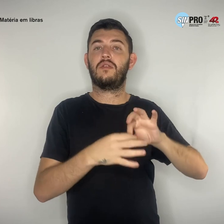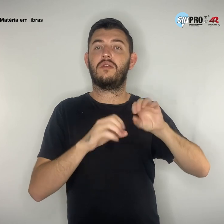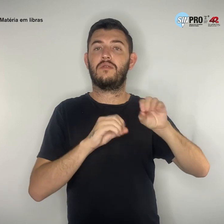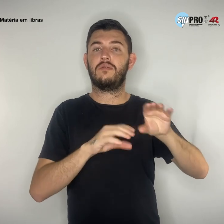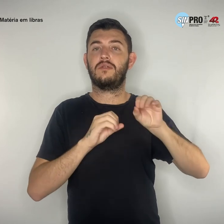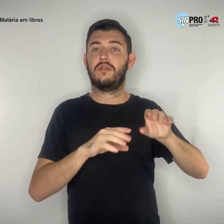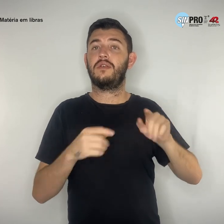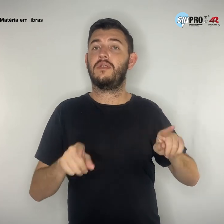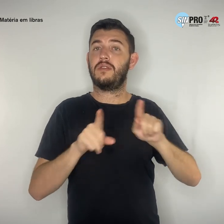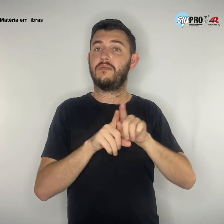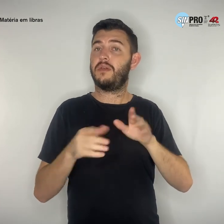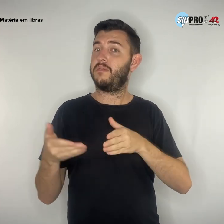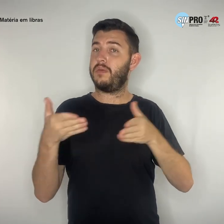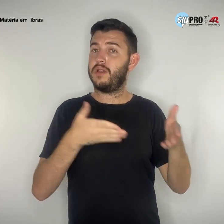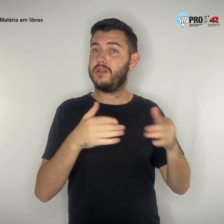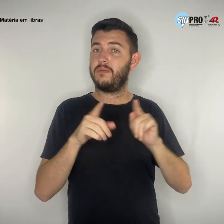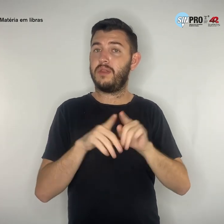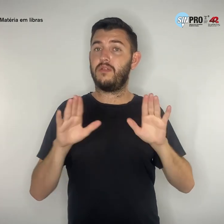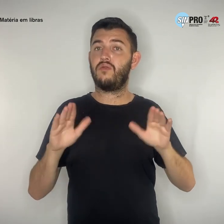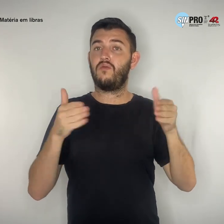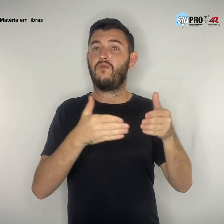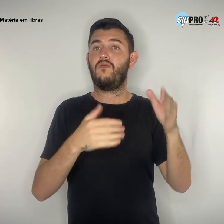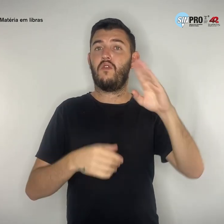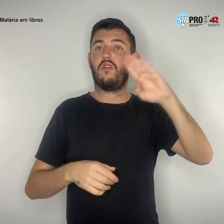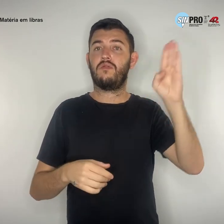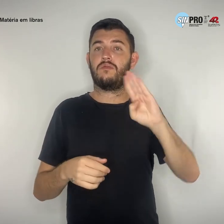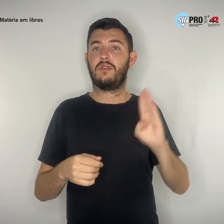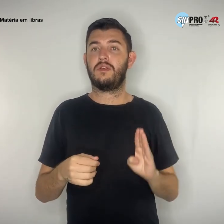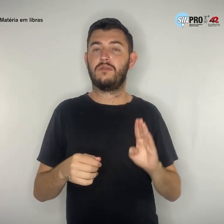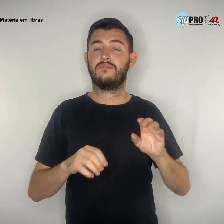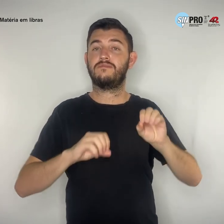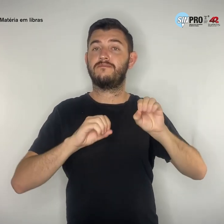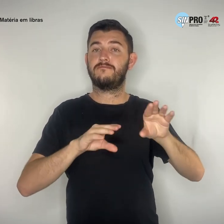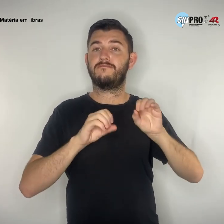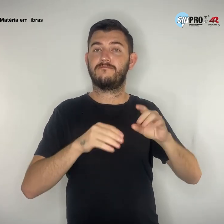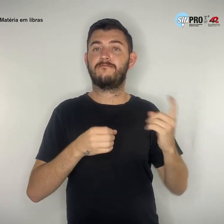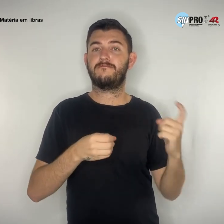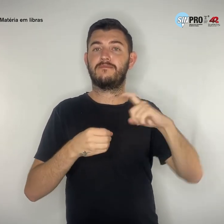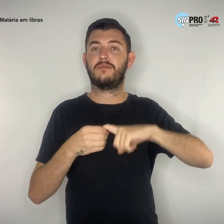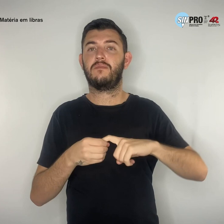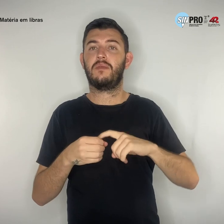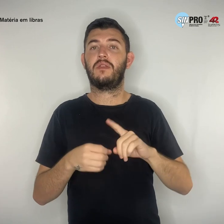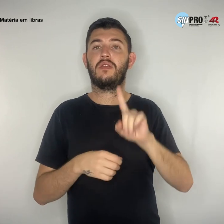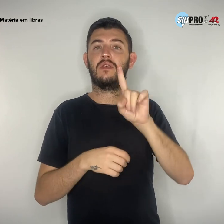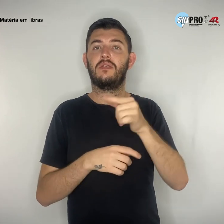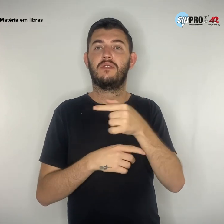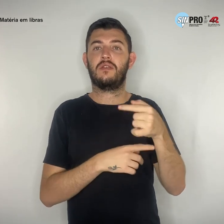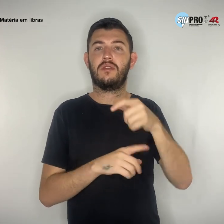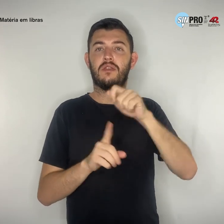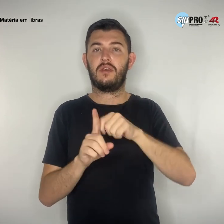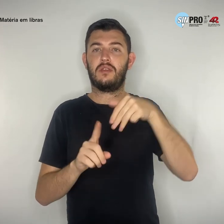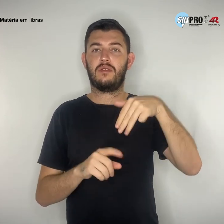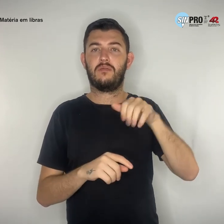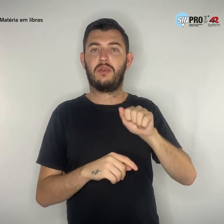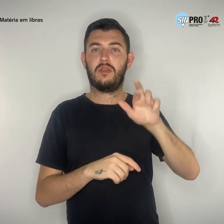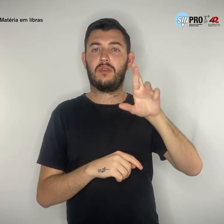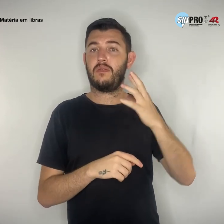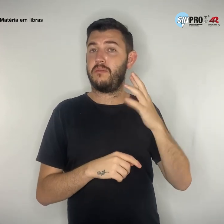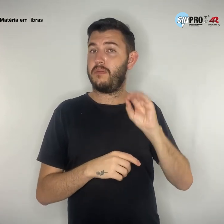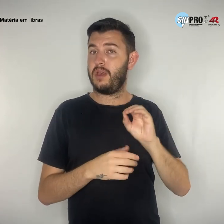do Fórum Nacional de Educação, restabelecido no dia 17 de março. Mas, de acordo